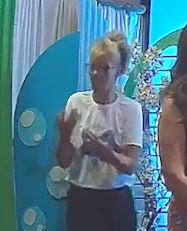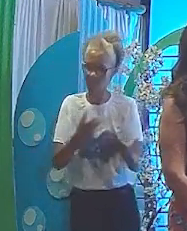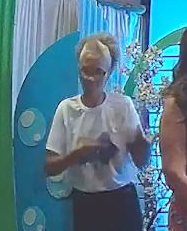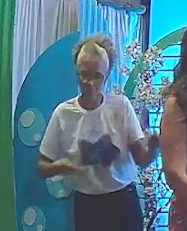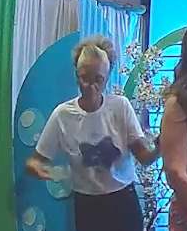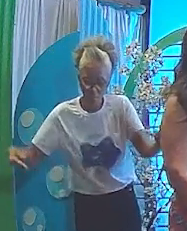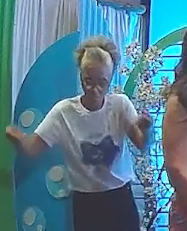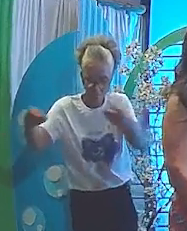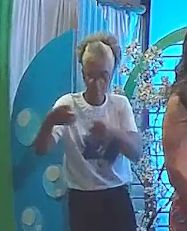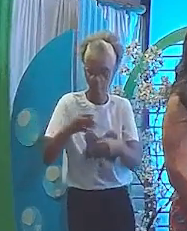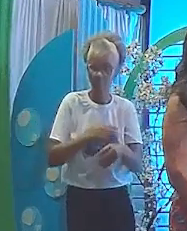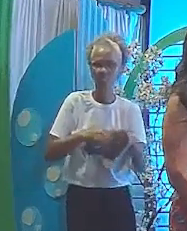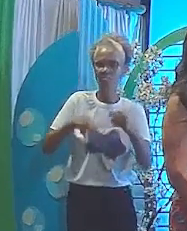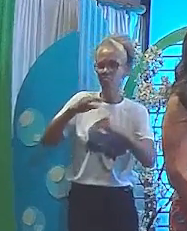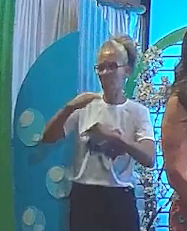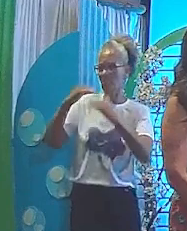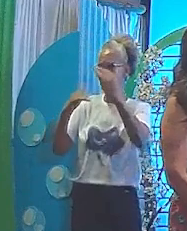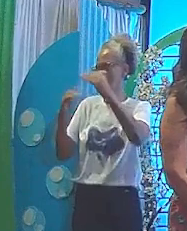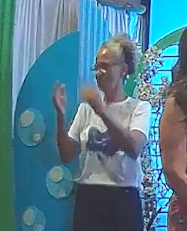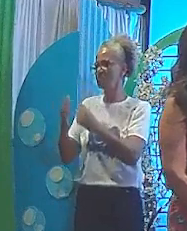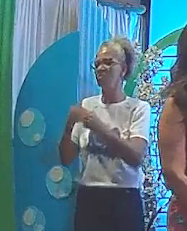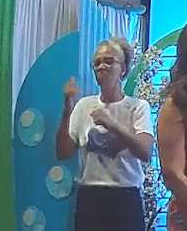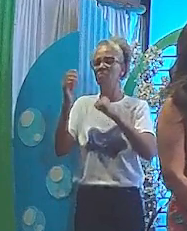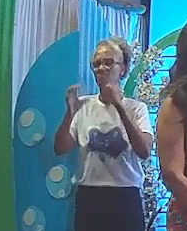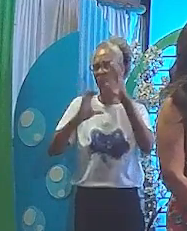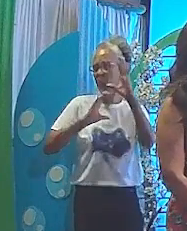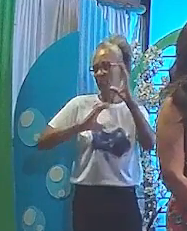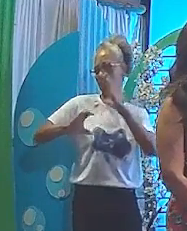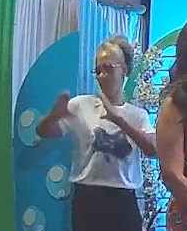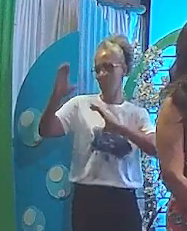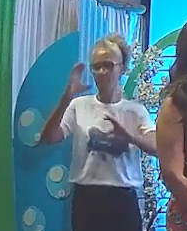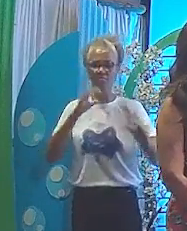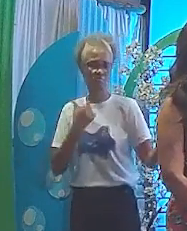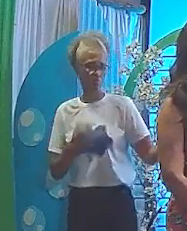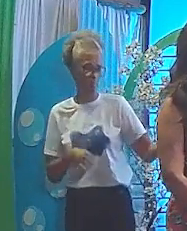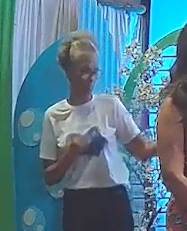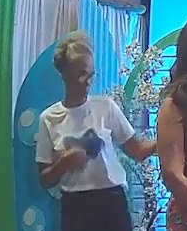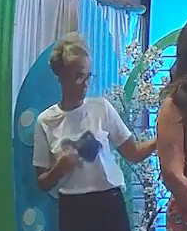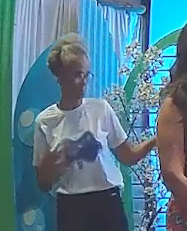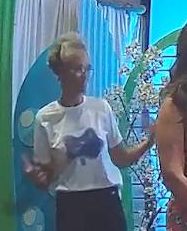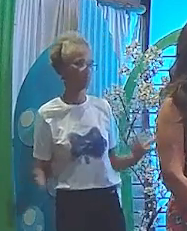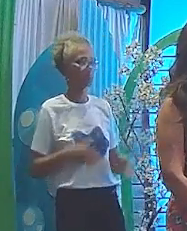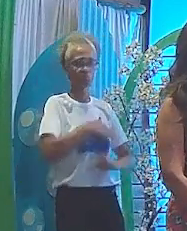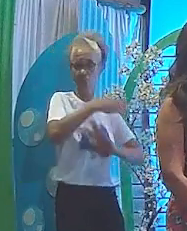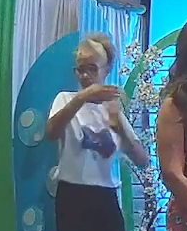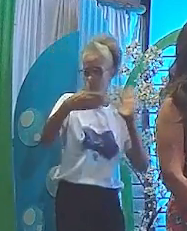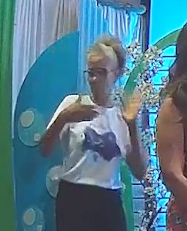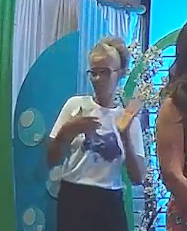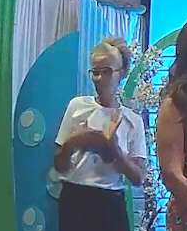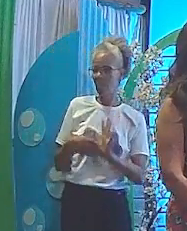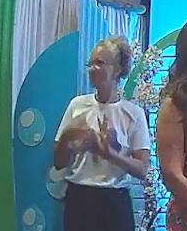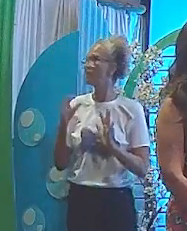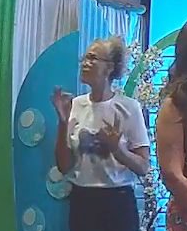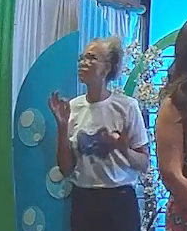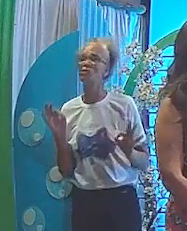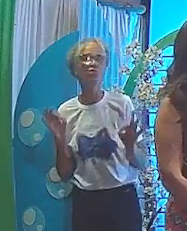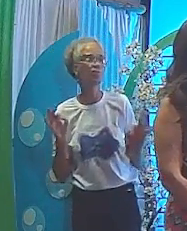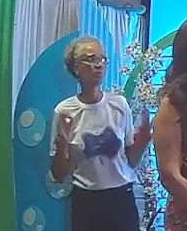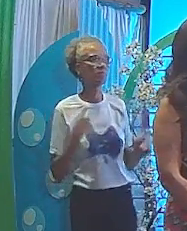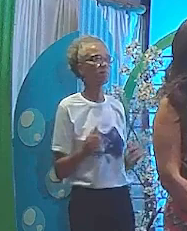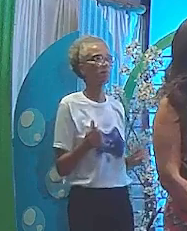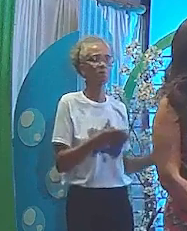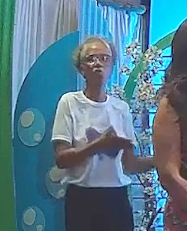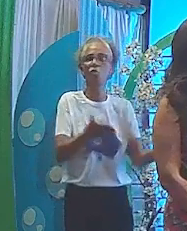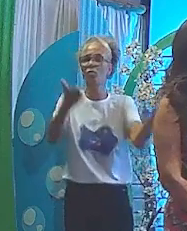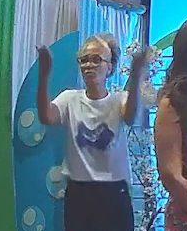de oficinas, de trocas, de música. Então, devido a compreender a importância de um evento para a